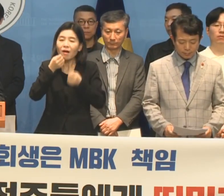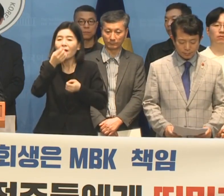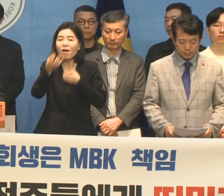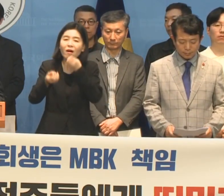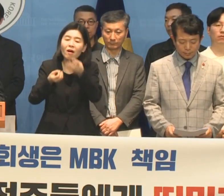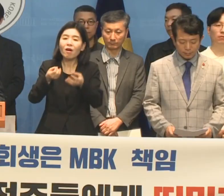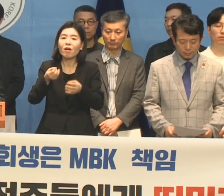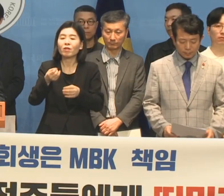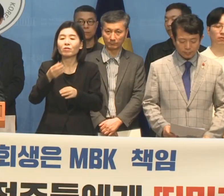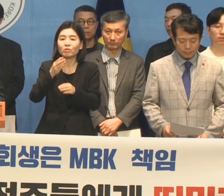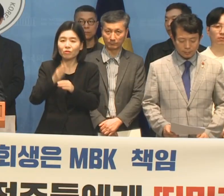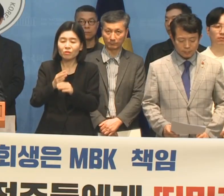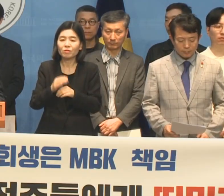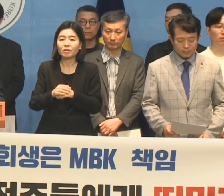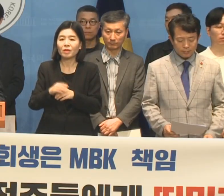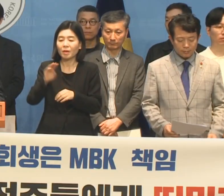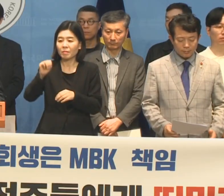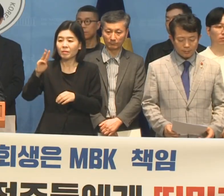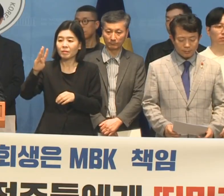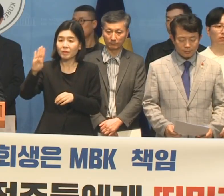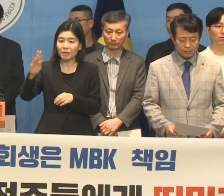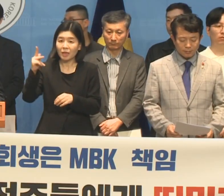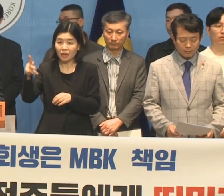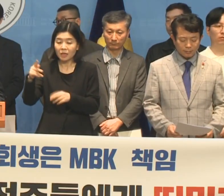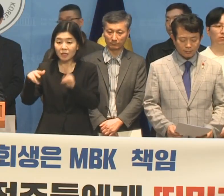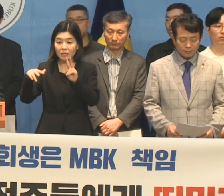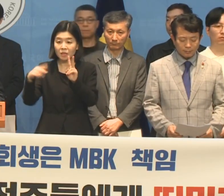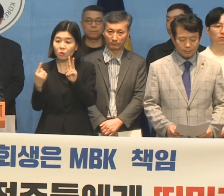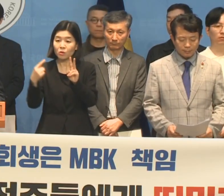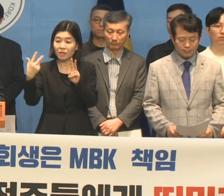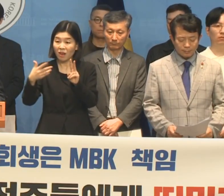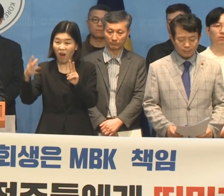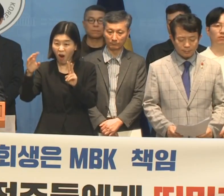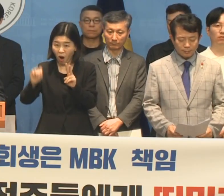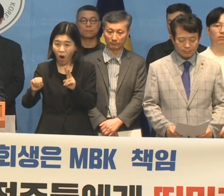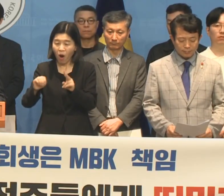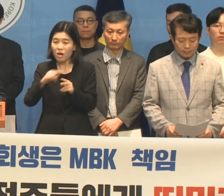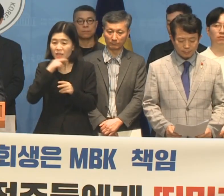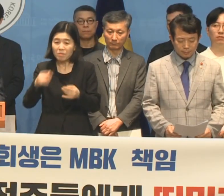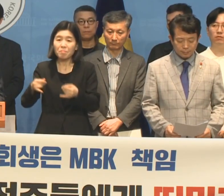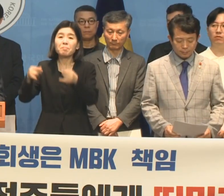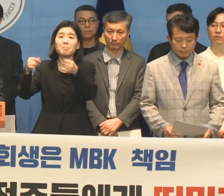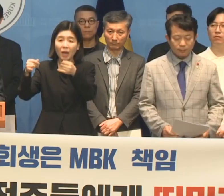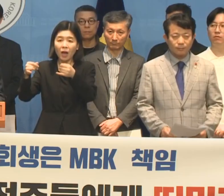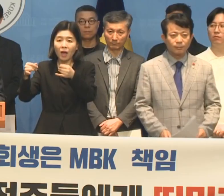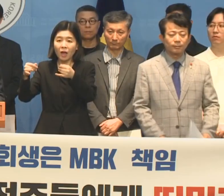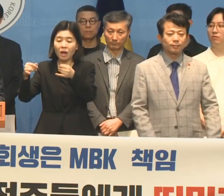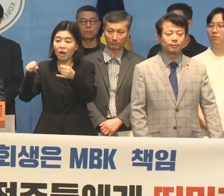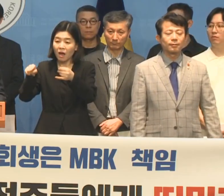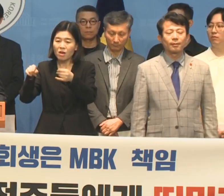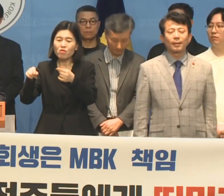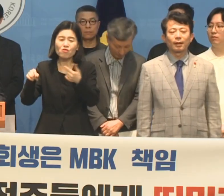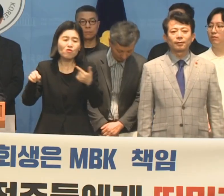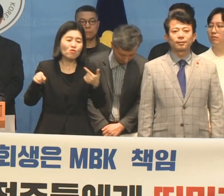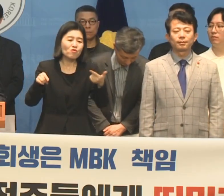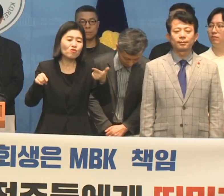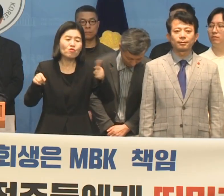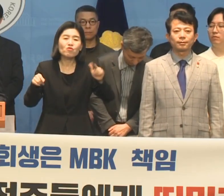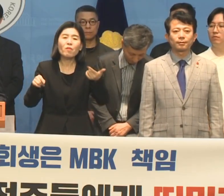2조 7천억에 달하는 채무를 지고도 고작 600억만 지급